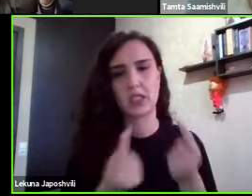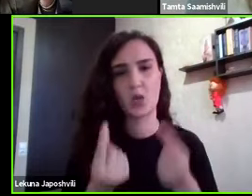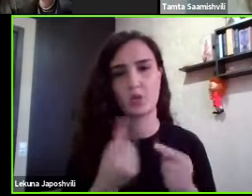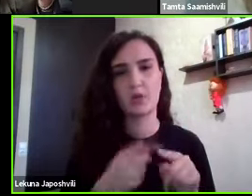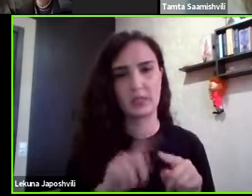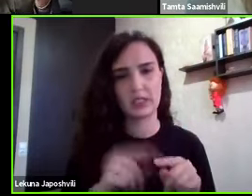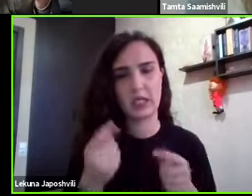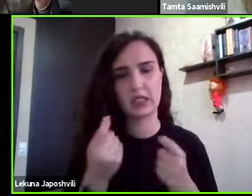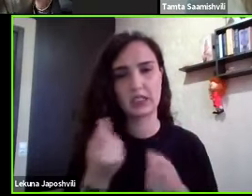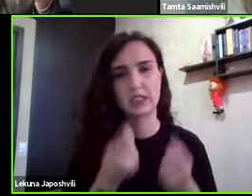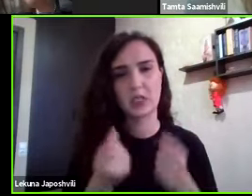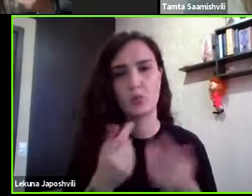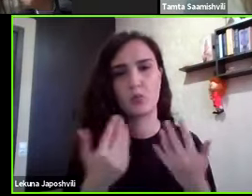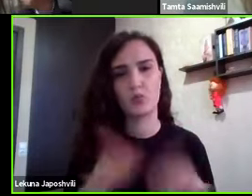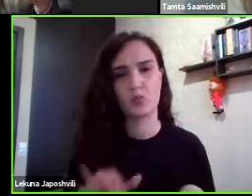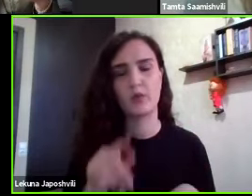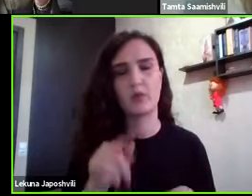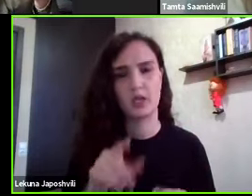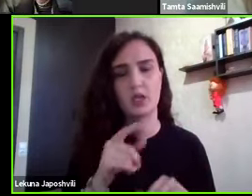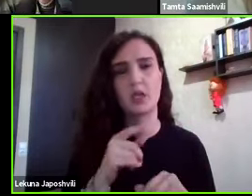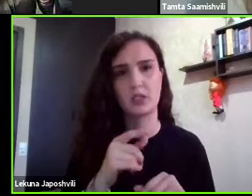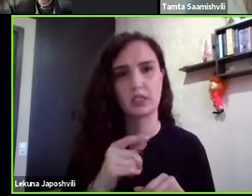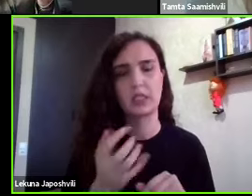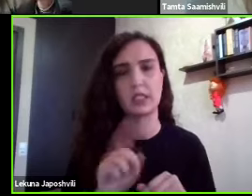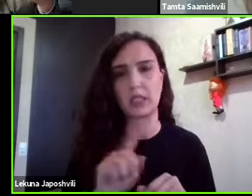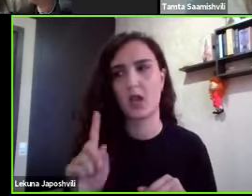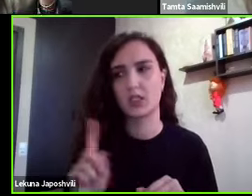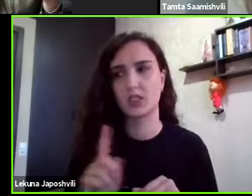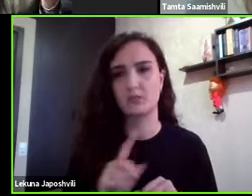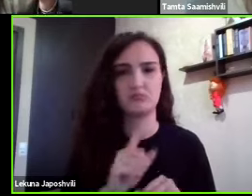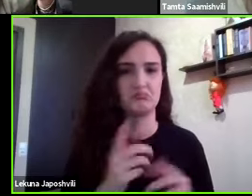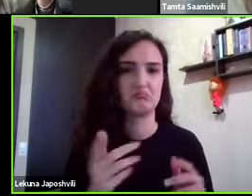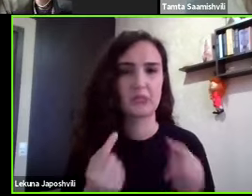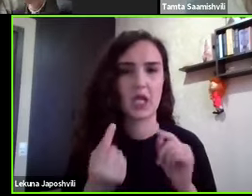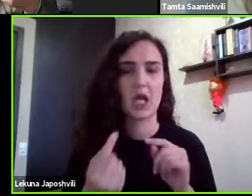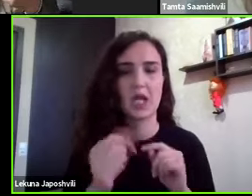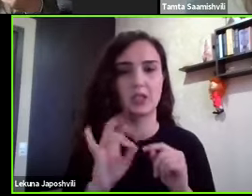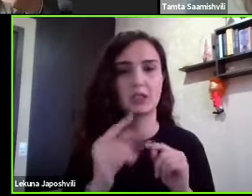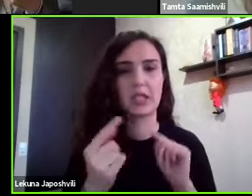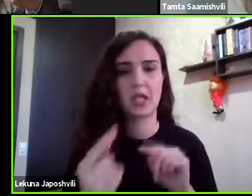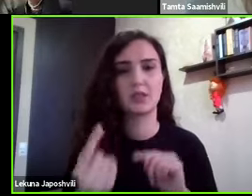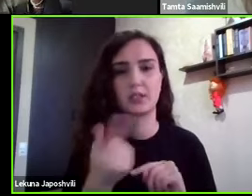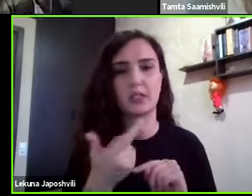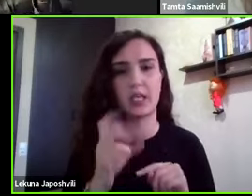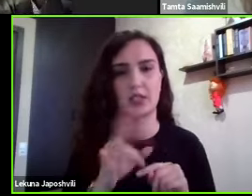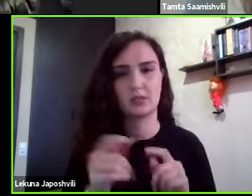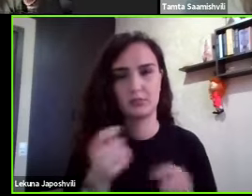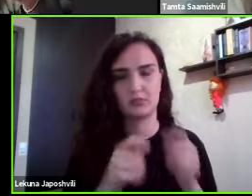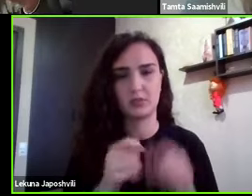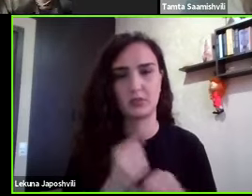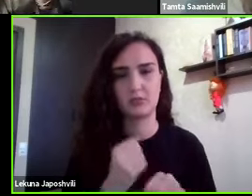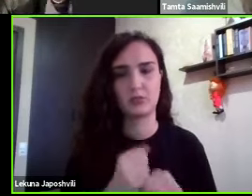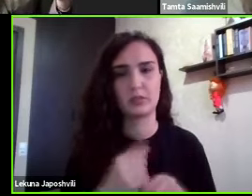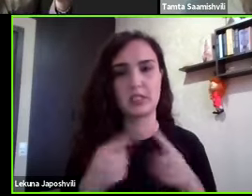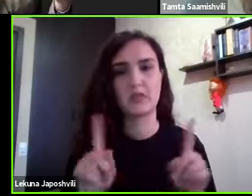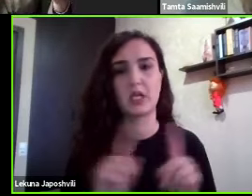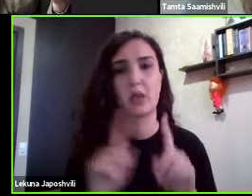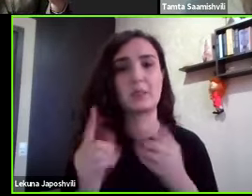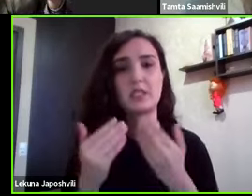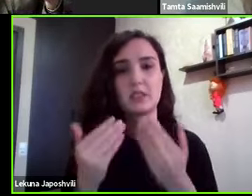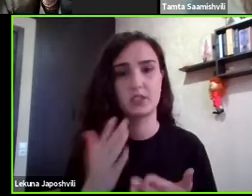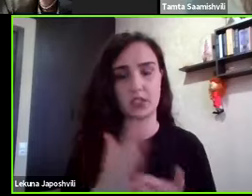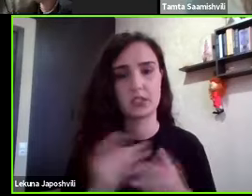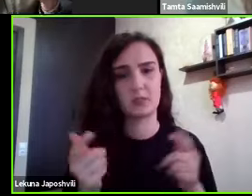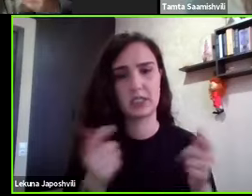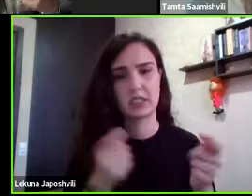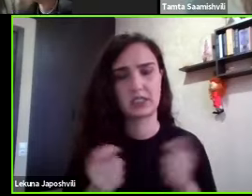ეს ანტისხეულები უკვე გამომუშავებულ რაღაც ანტიგენზე არის დამზადებული. ანუ სხვა რამისთვის არის